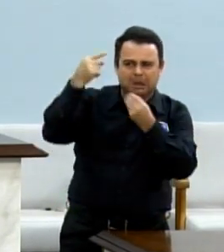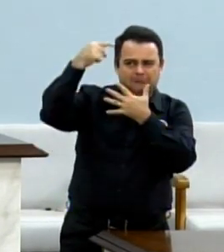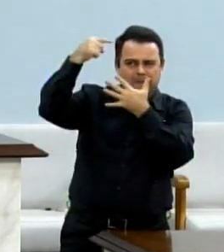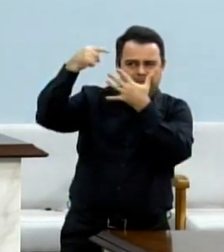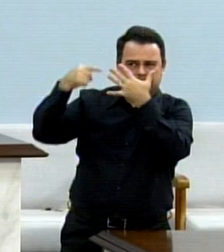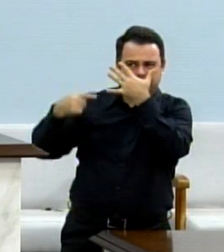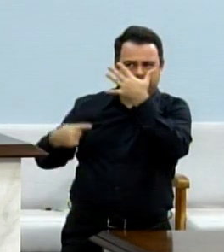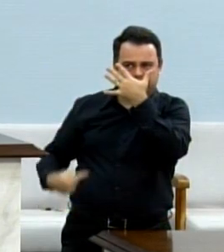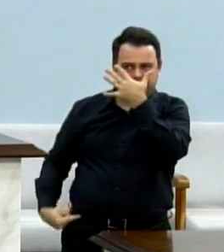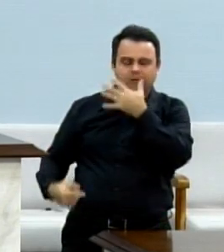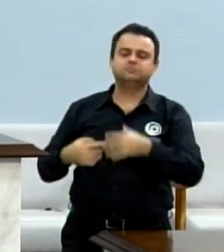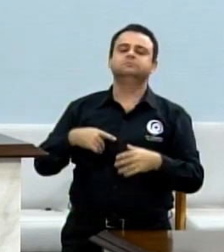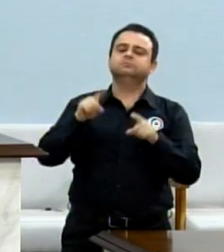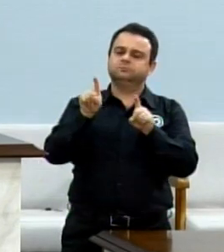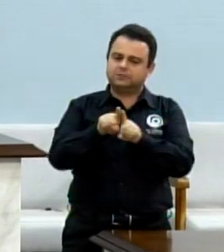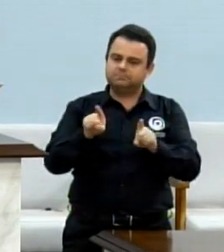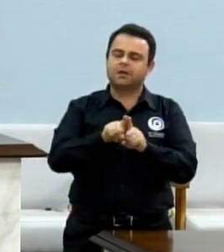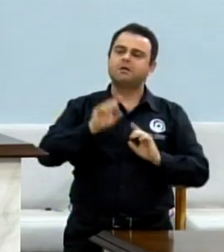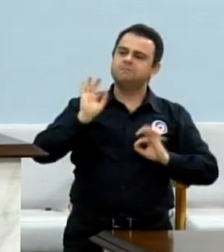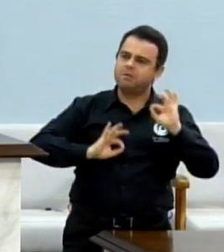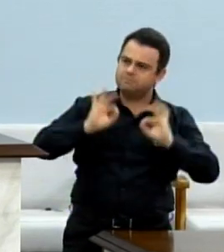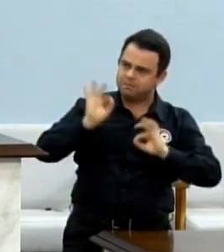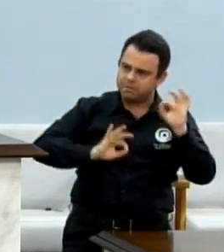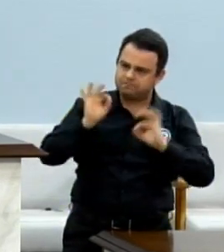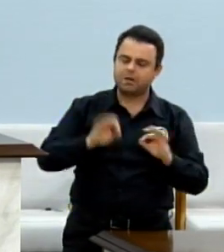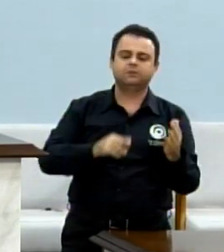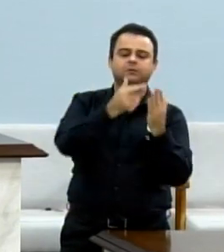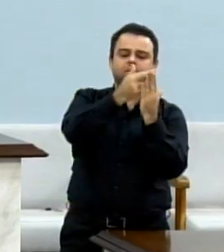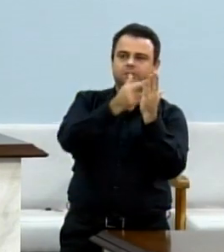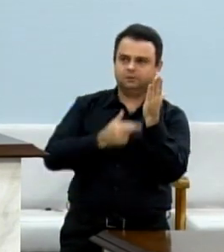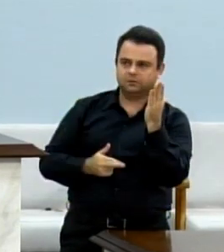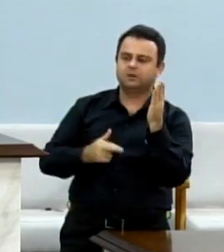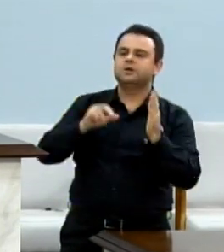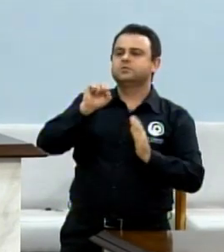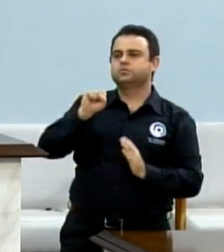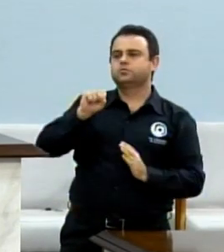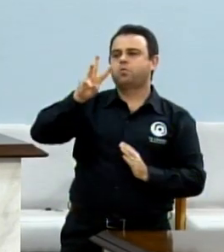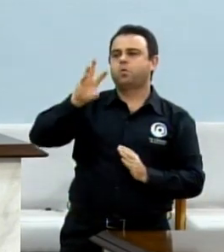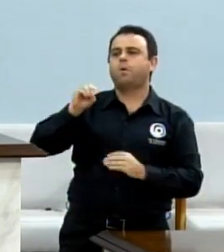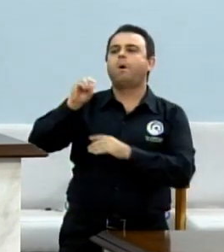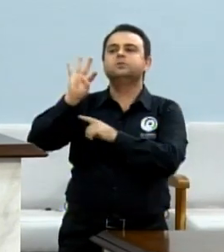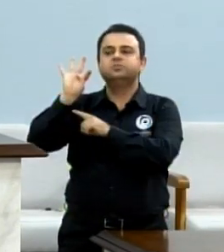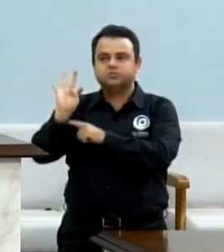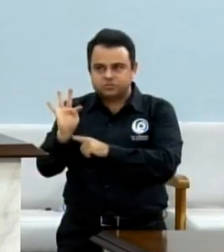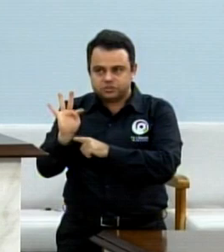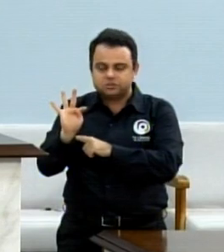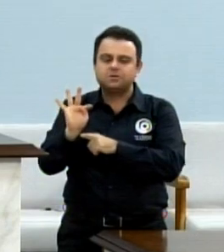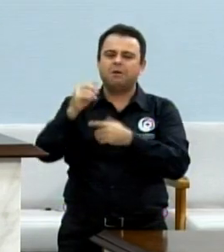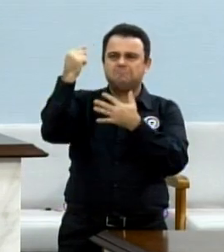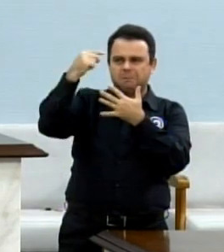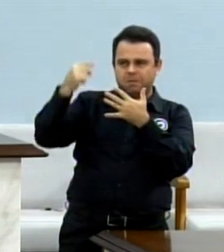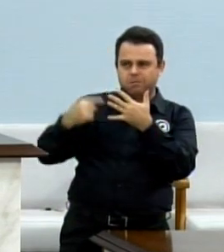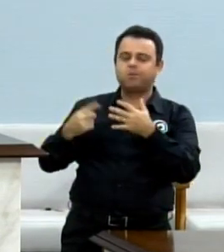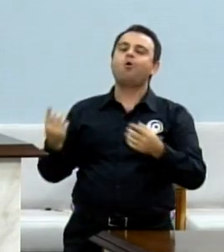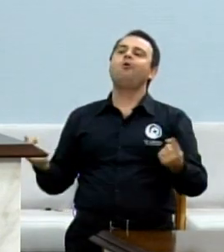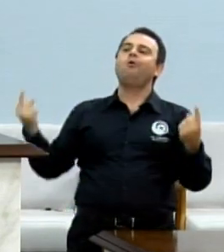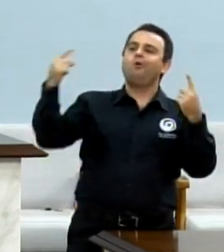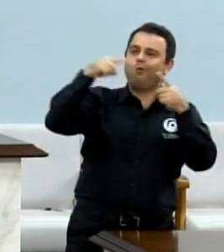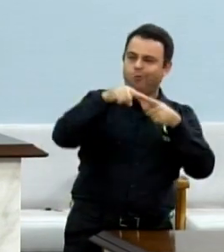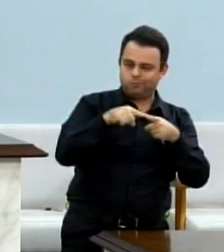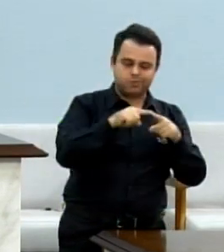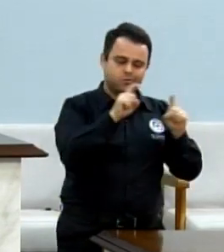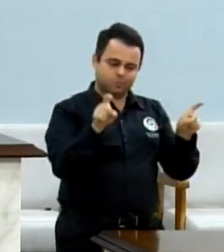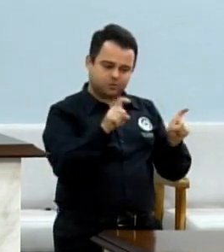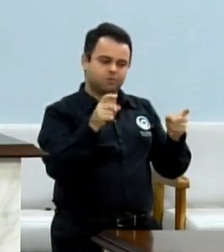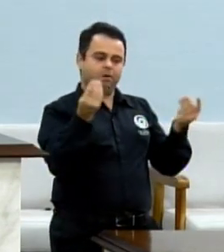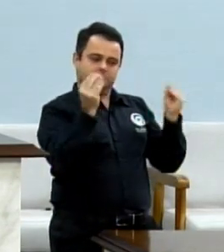nós temos o plano de ação, o relatório SWOT, que é o 5W2H, tudo isso dentro da adequação, né? Então, não é tão simples